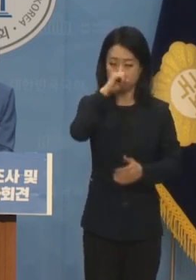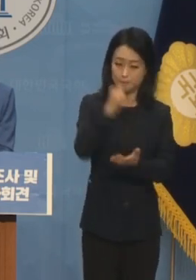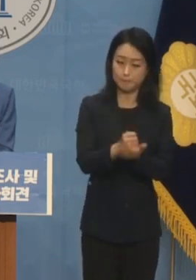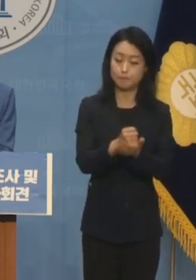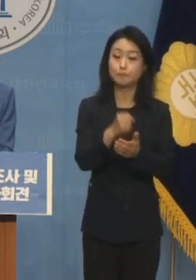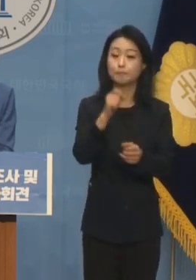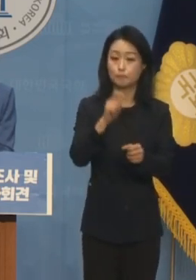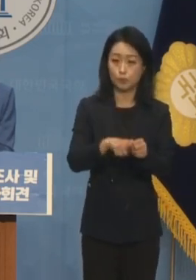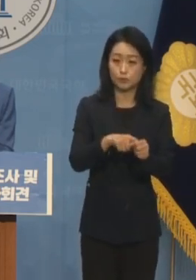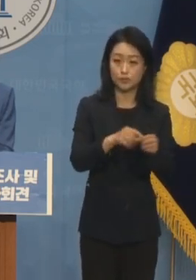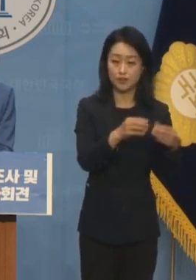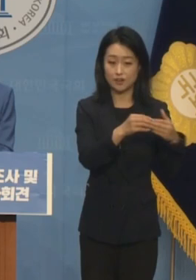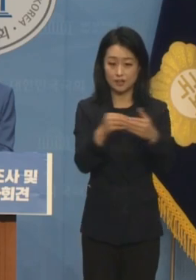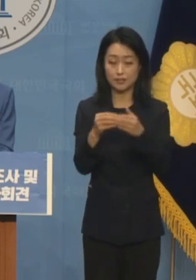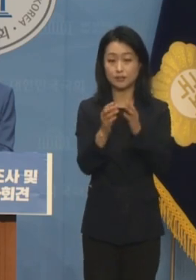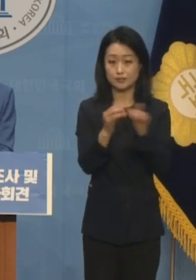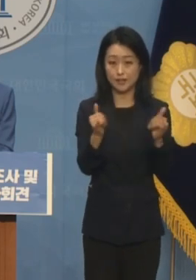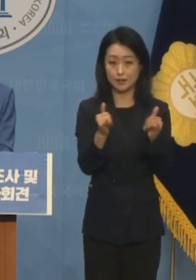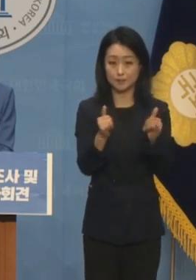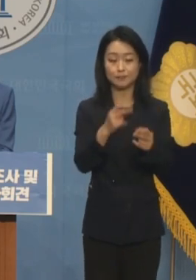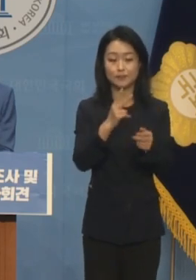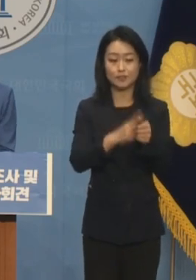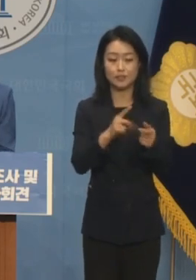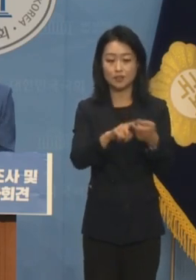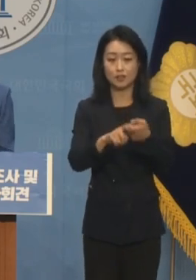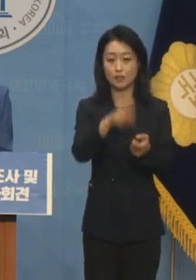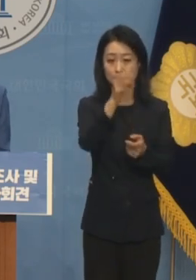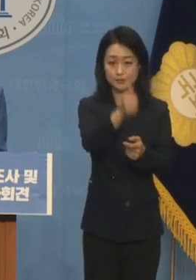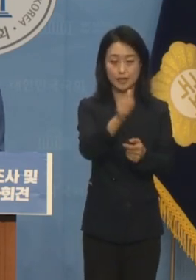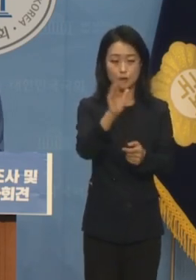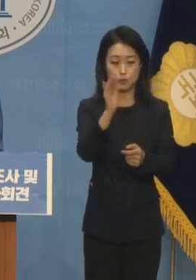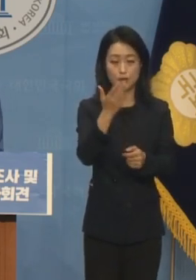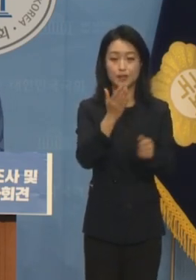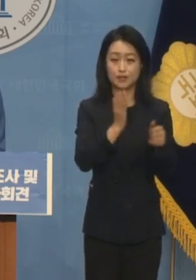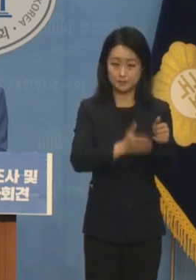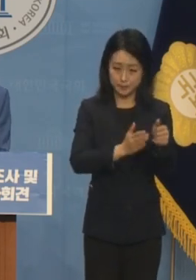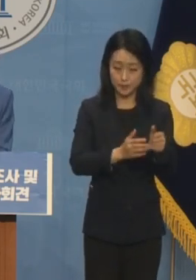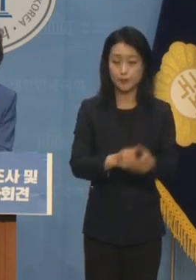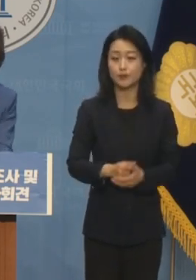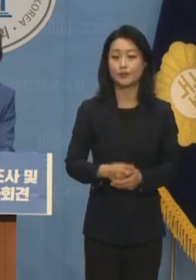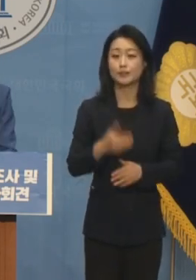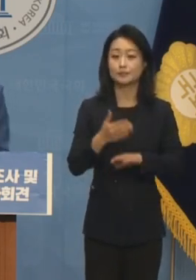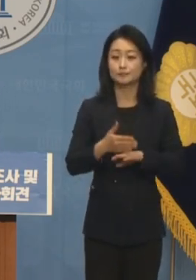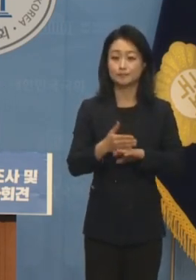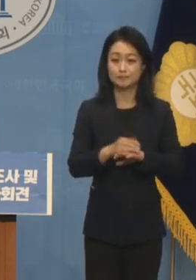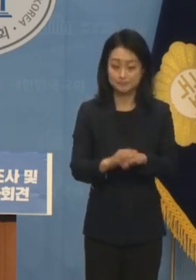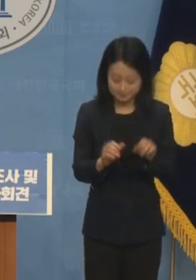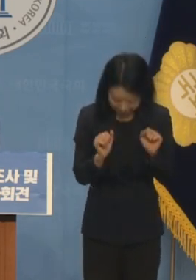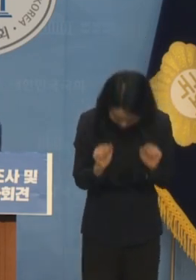이끌어갈 리더가 교총회장이 되기를 다시 한번 촉구합니다. 이상입니다. 고맙습니다.